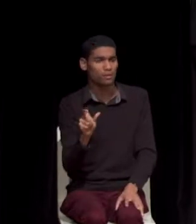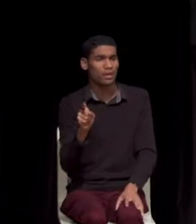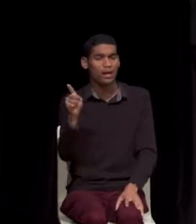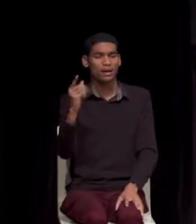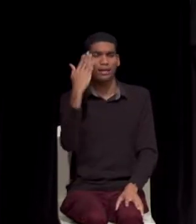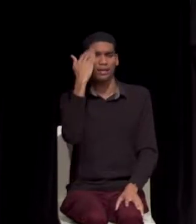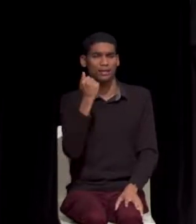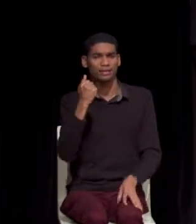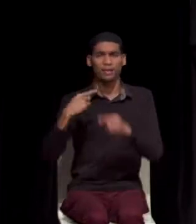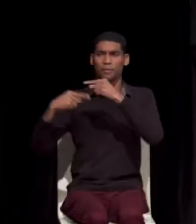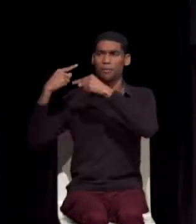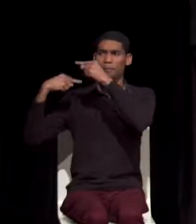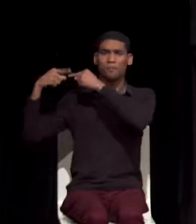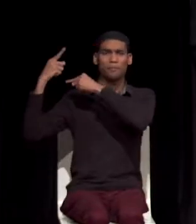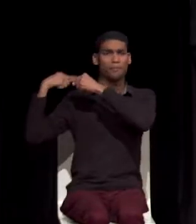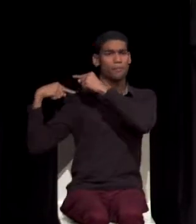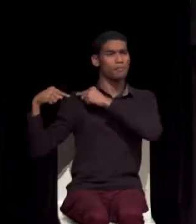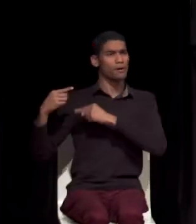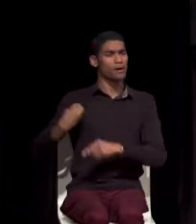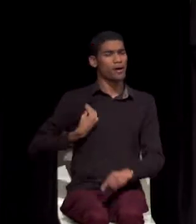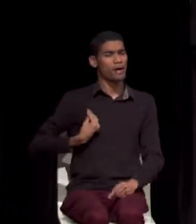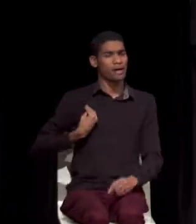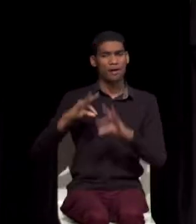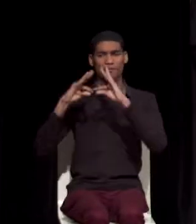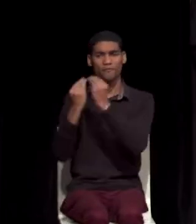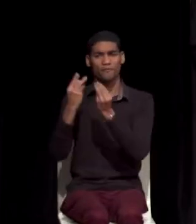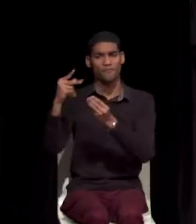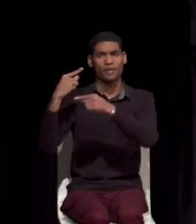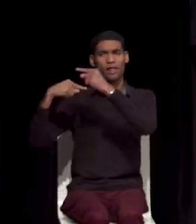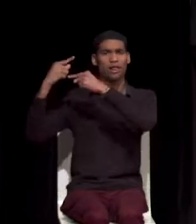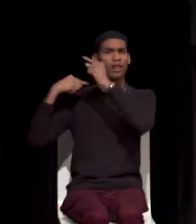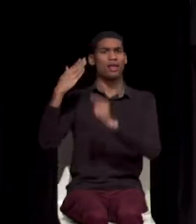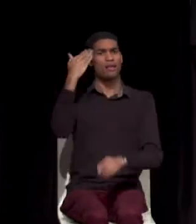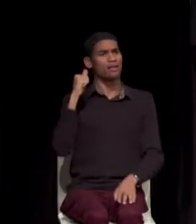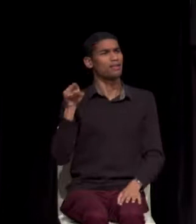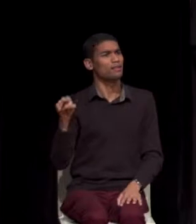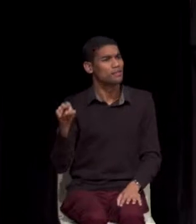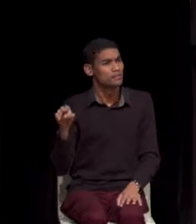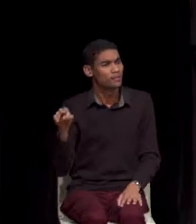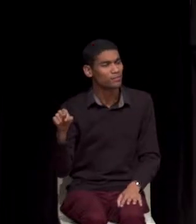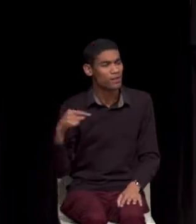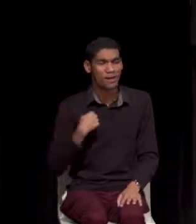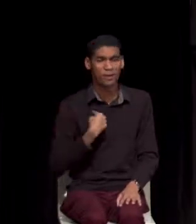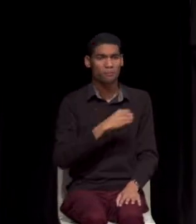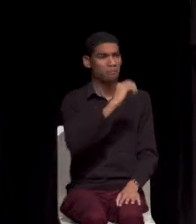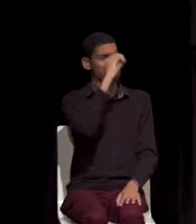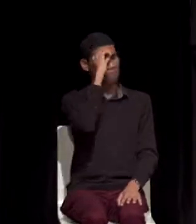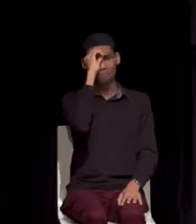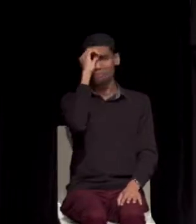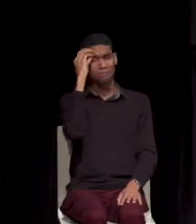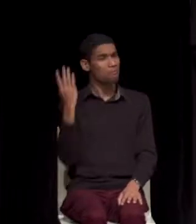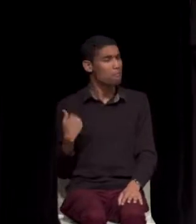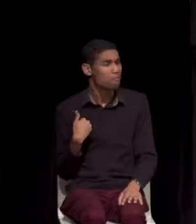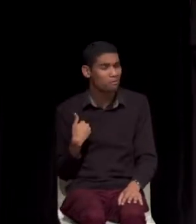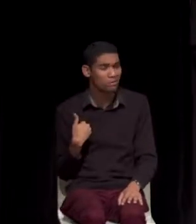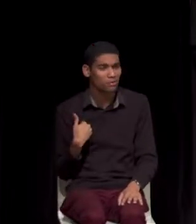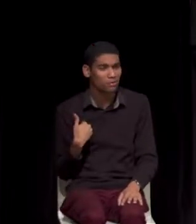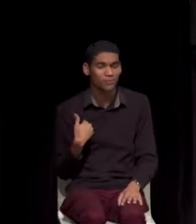a cronologia familiar dele, e nós não temos esse direito. E eu percebo que, no momento que nós trazemos